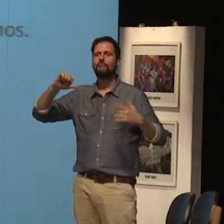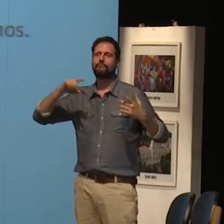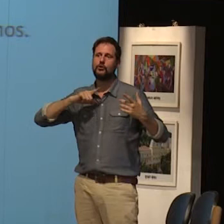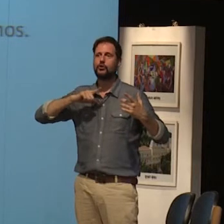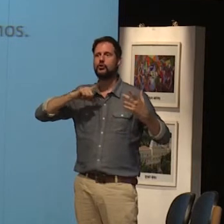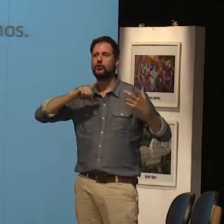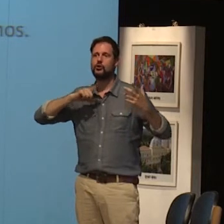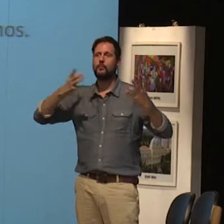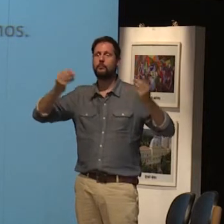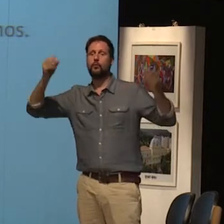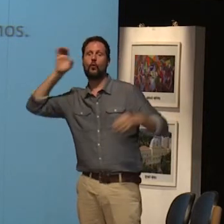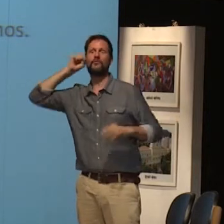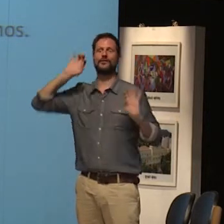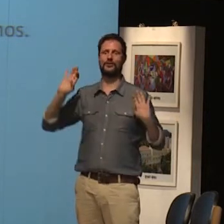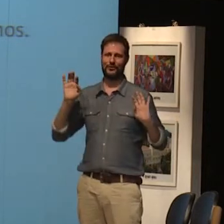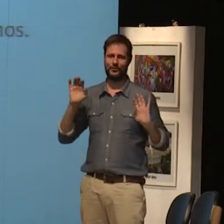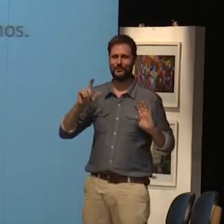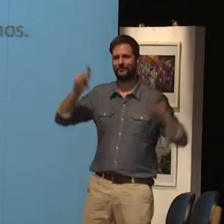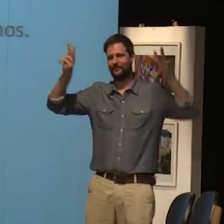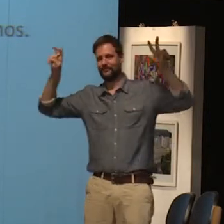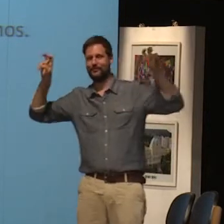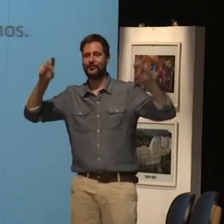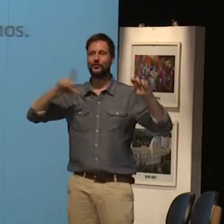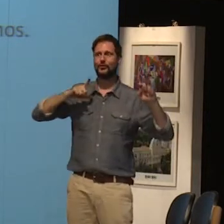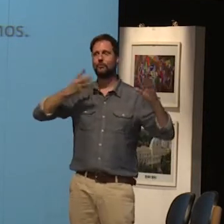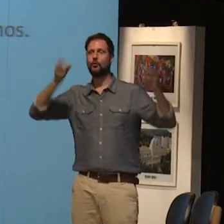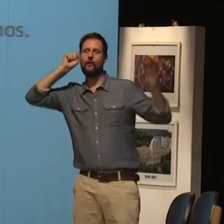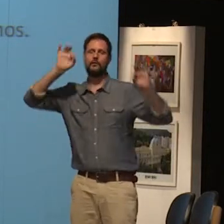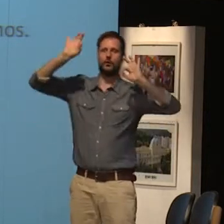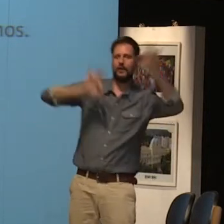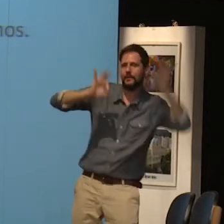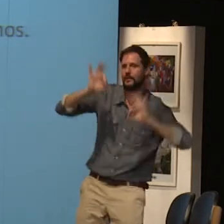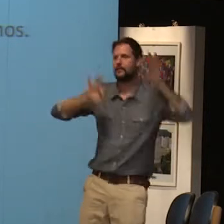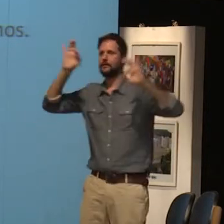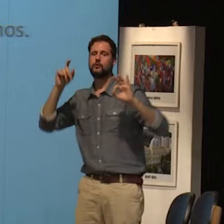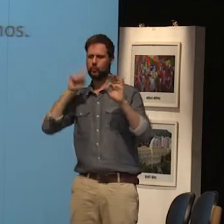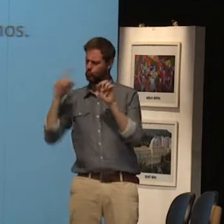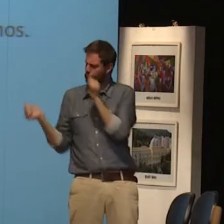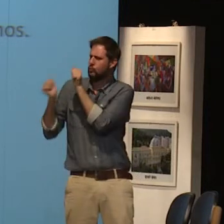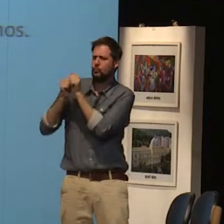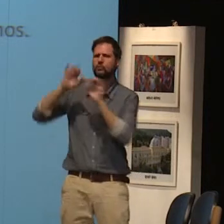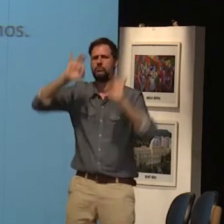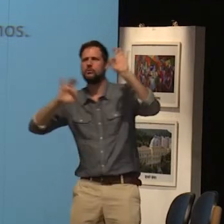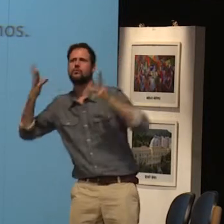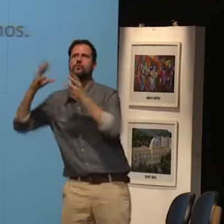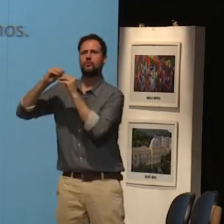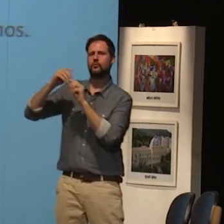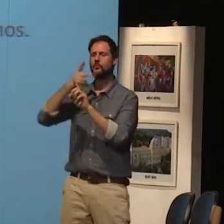se deu em 1999 e assim com motivações de ouvintes, né? Organizações por